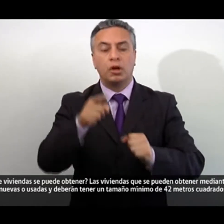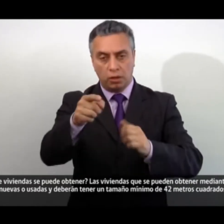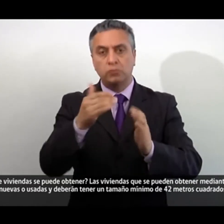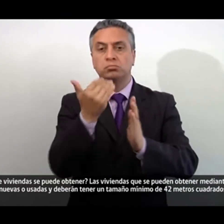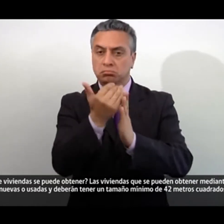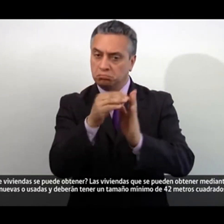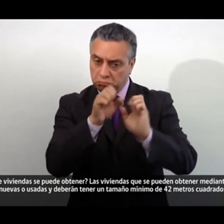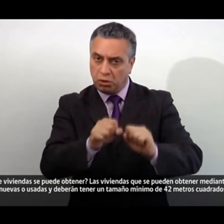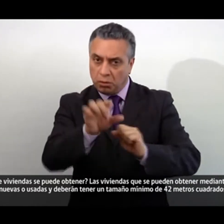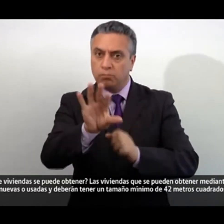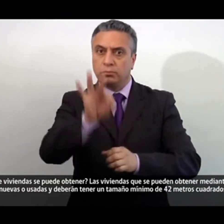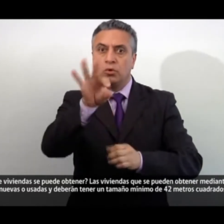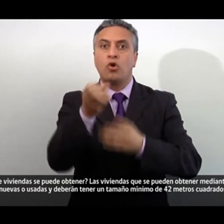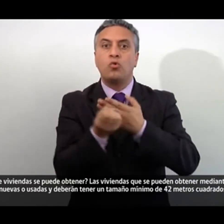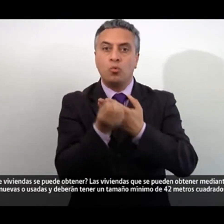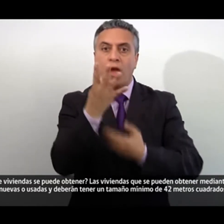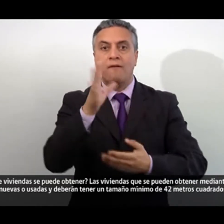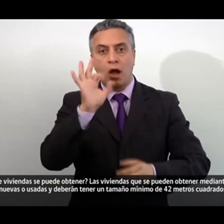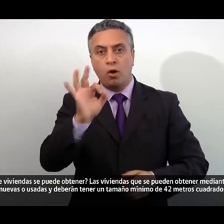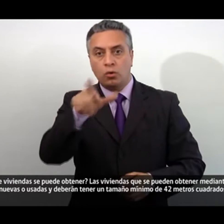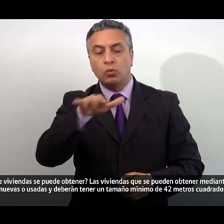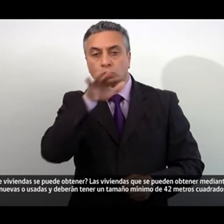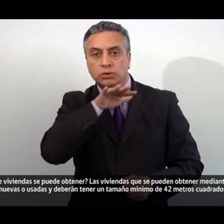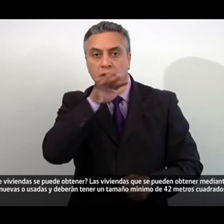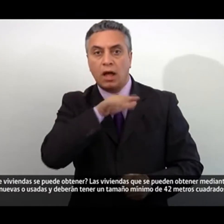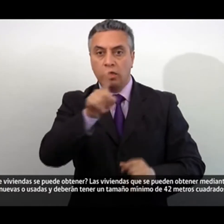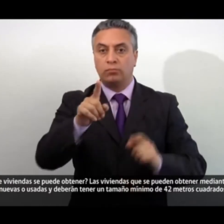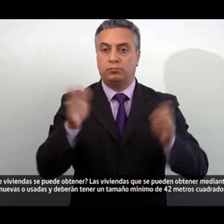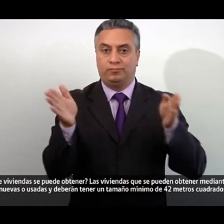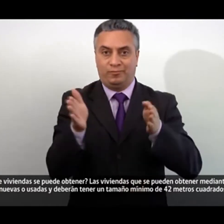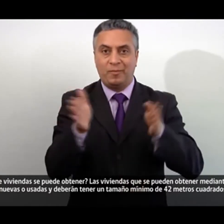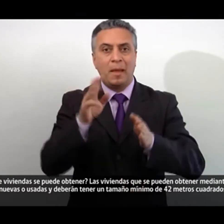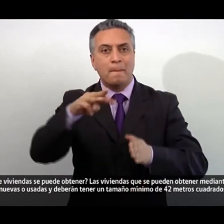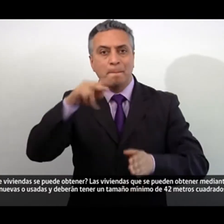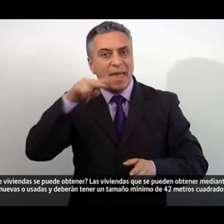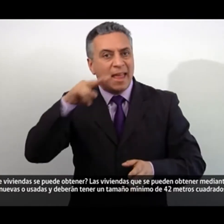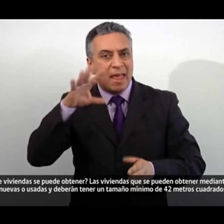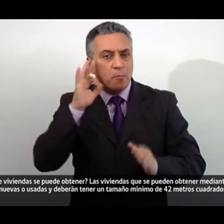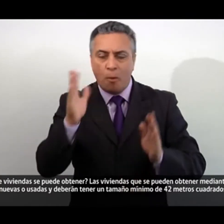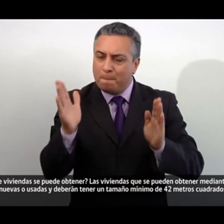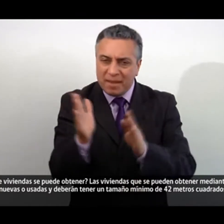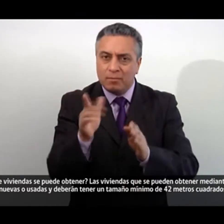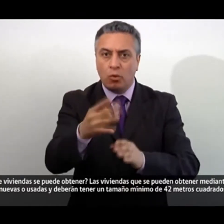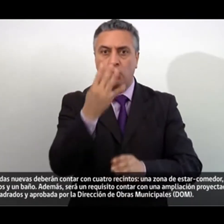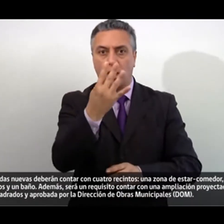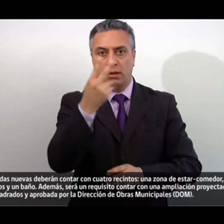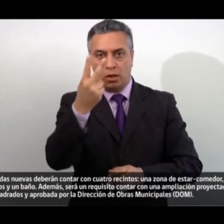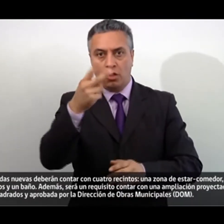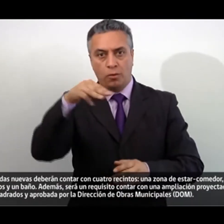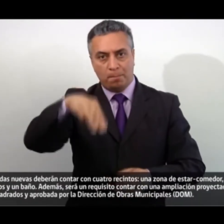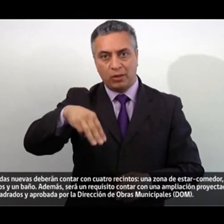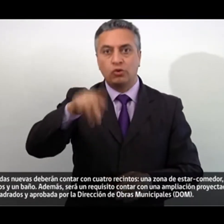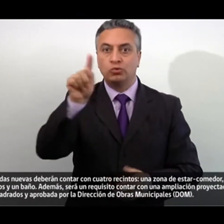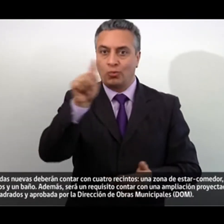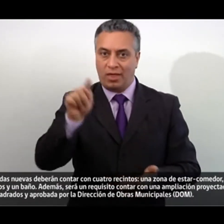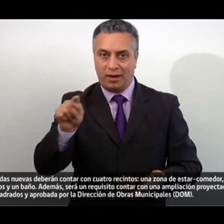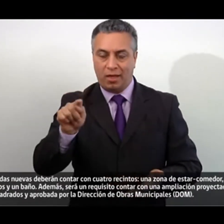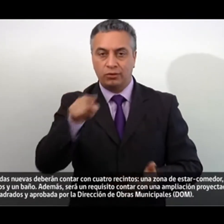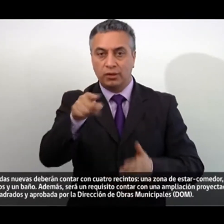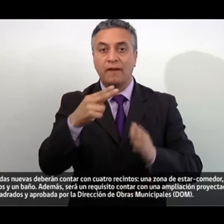ser nuevas o usadas y deberán tener un tamaño mínimo de 42 metros cuadrados. Las viviendas nuevas